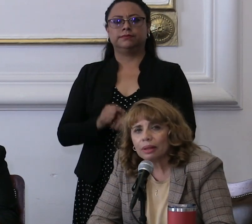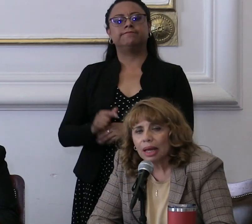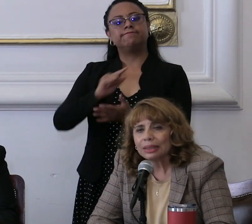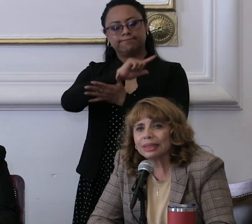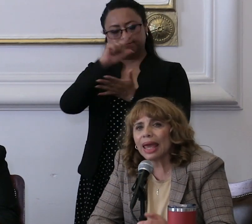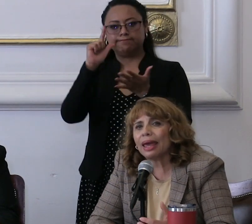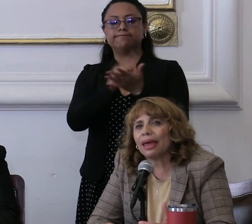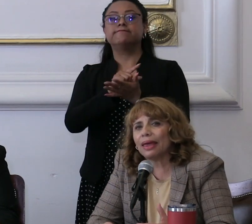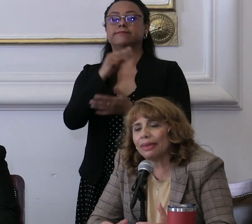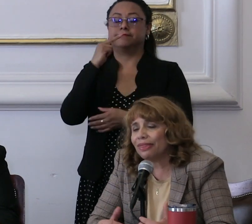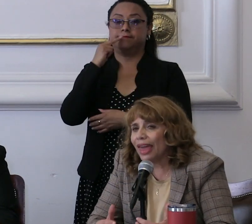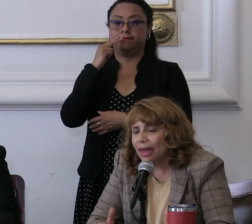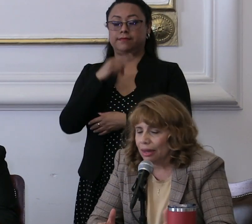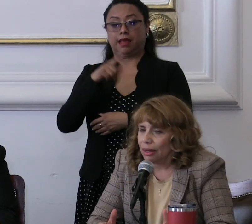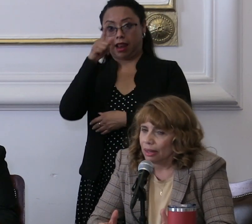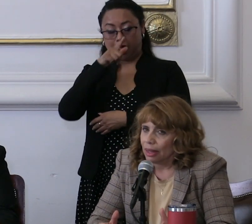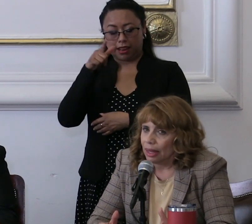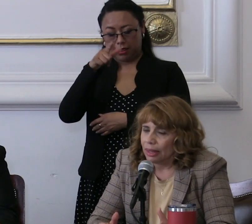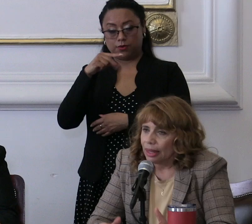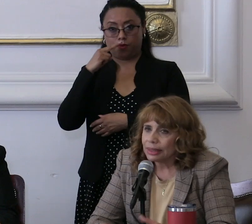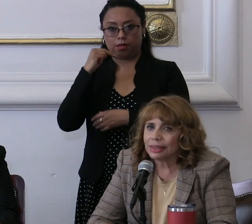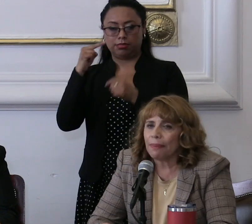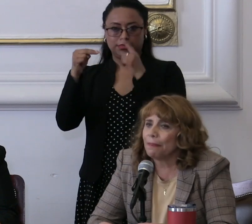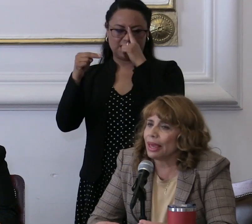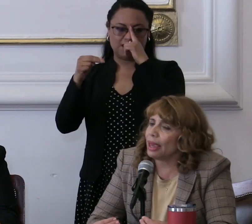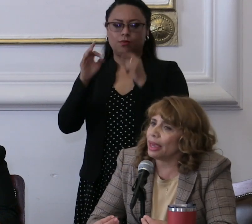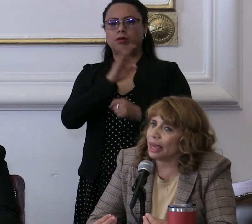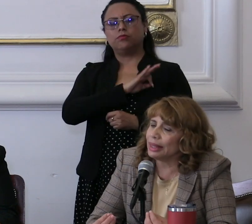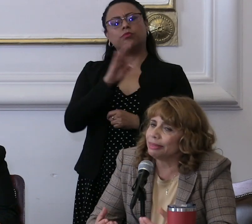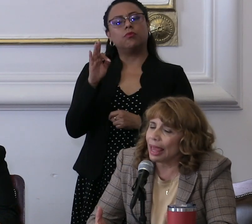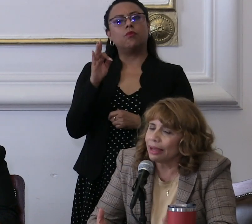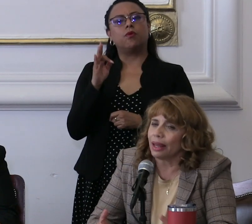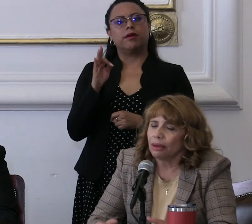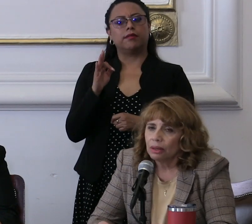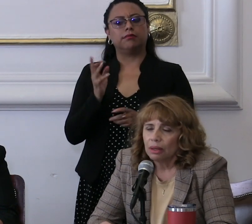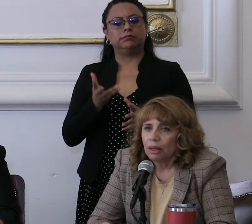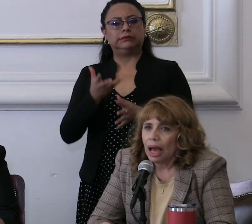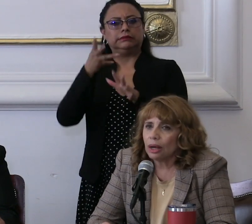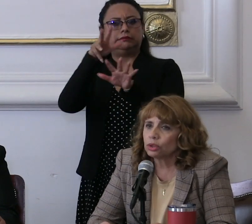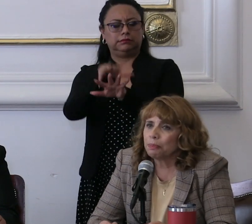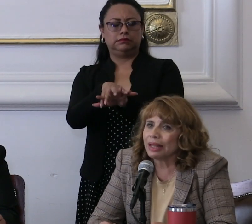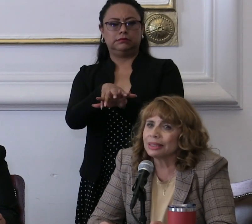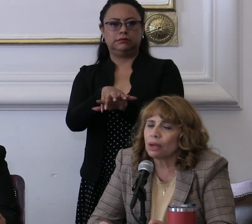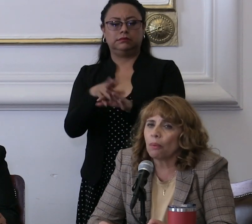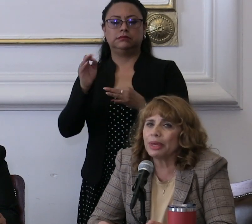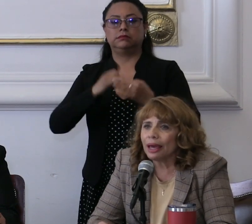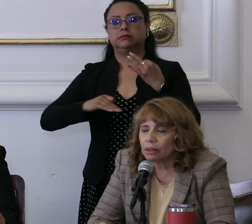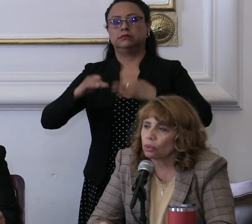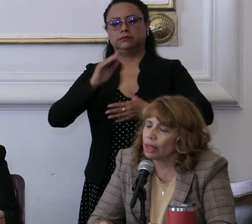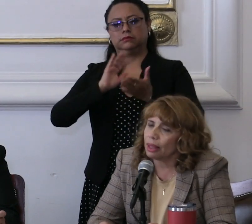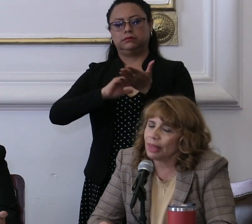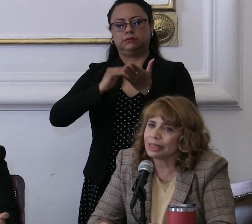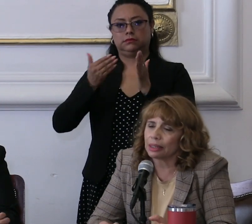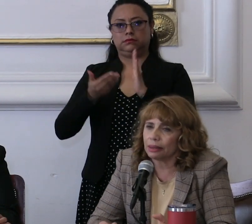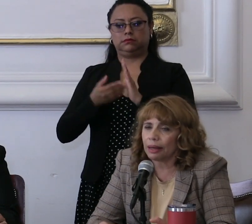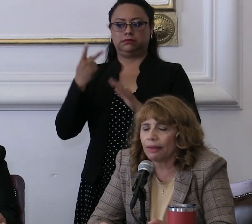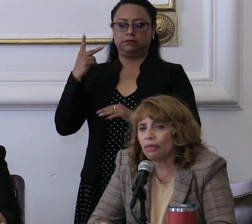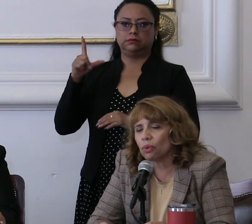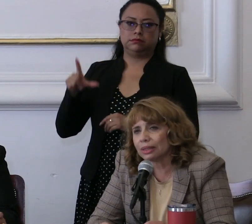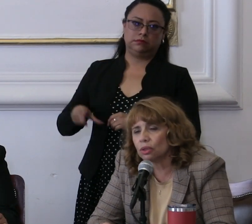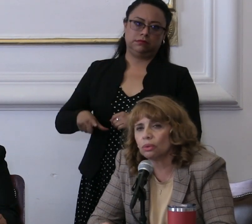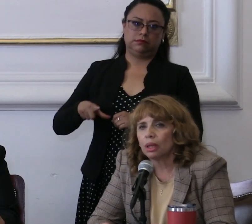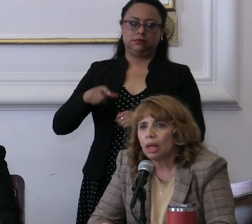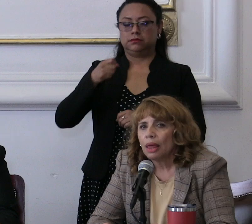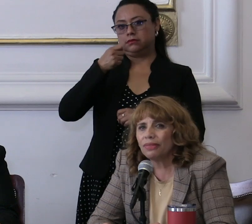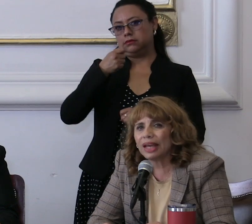náhuatl se integre a los planes de gobierno de la Secretaría